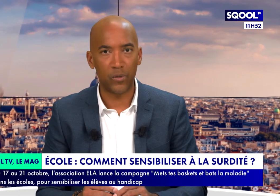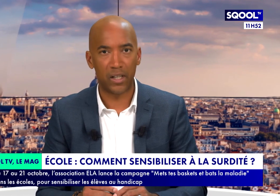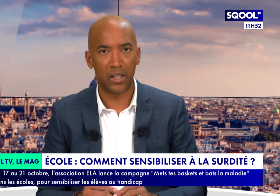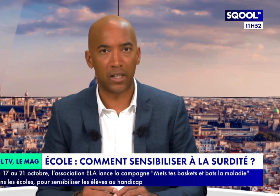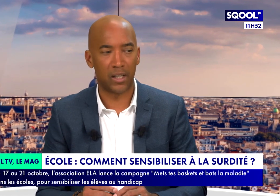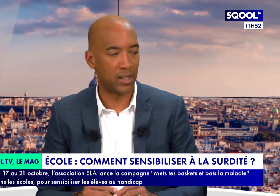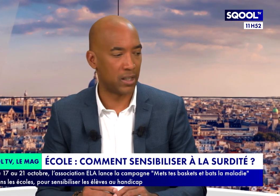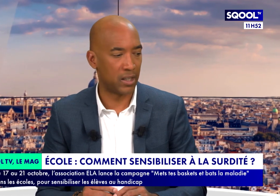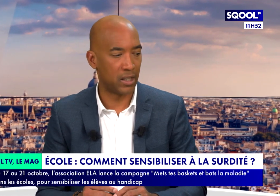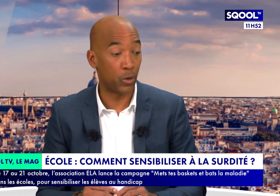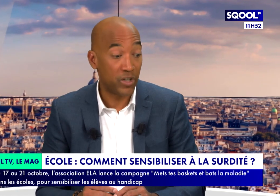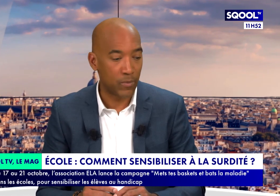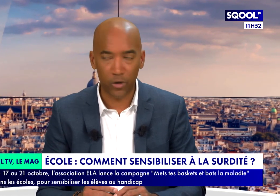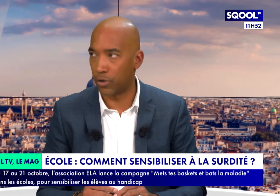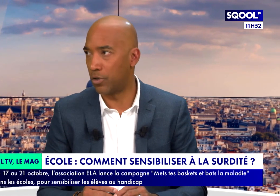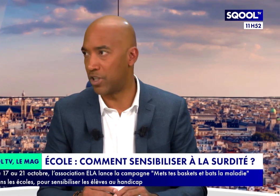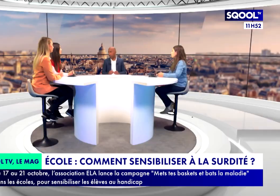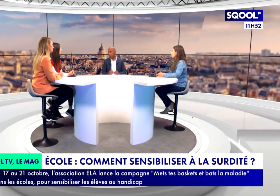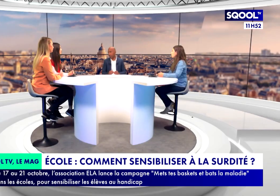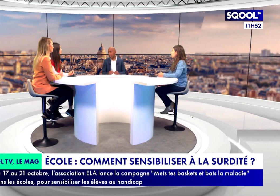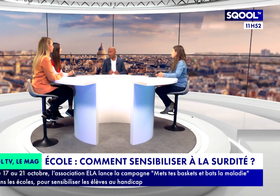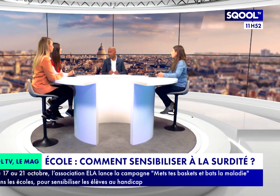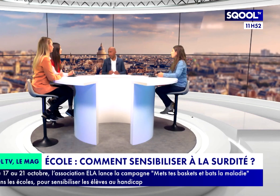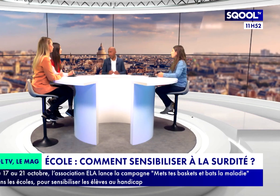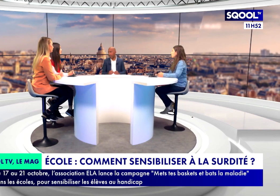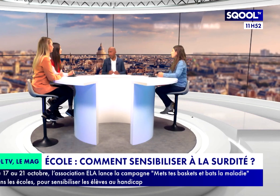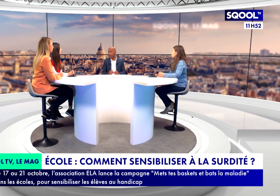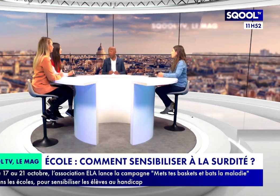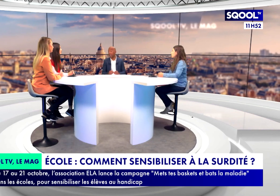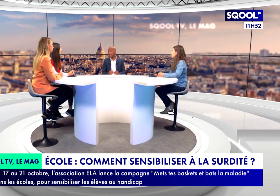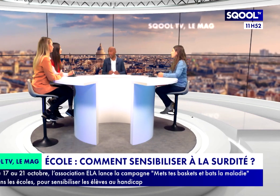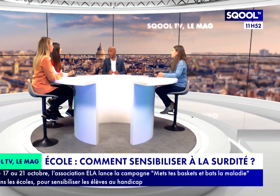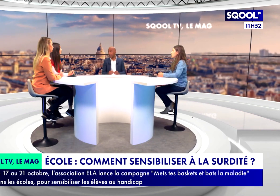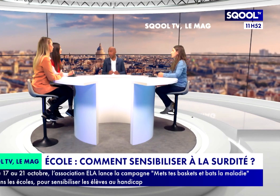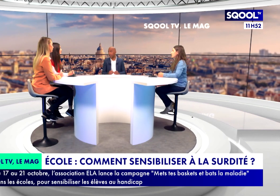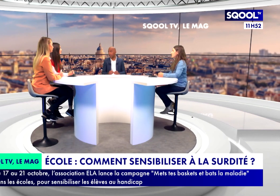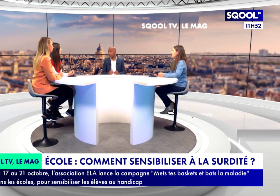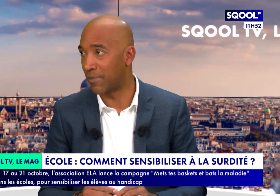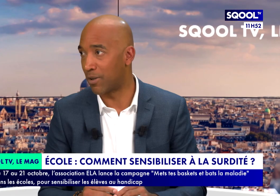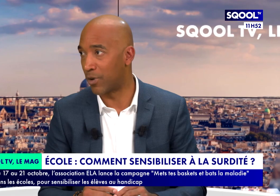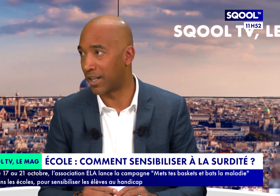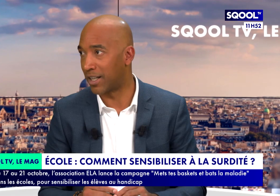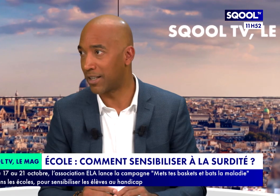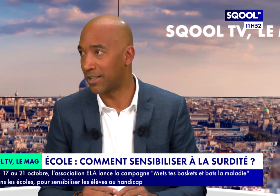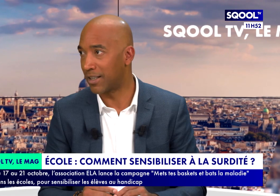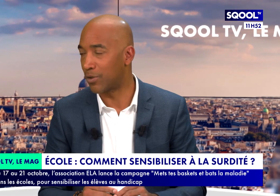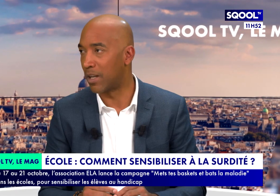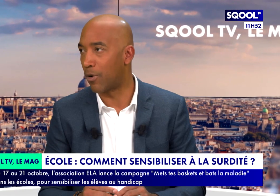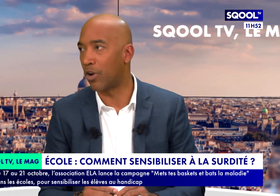les rudiments de la langue des signes ? Pour ceux qui ne connaissent pas comme moi, Irina, qu'est-ce qu'on apprend lors d